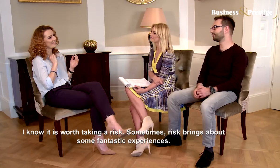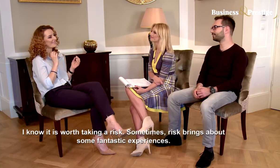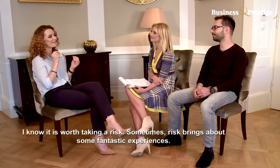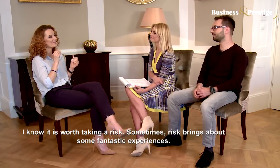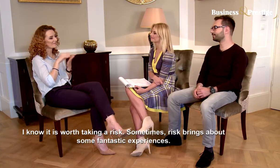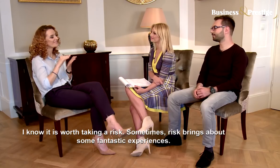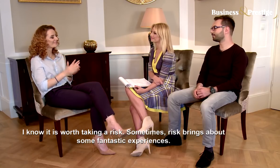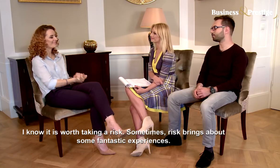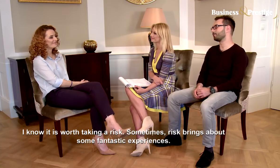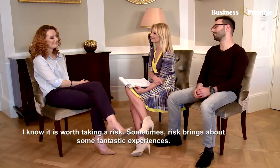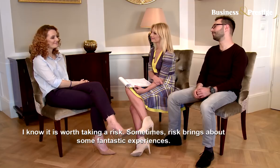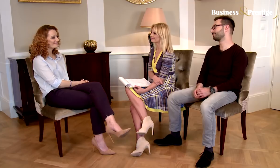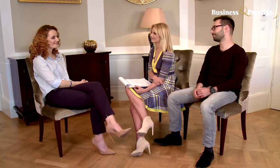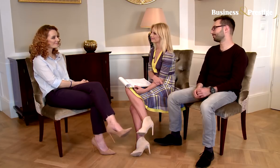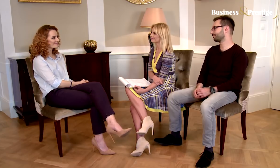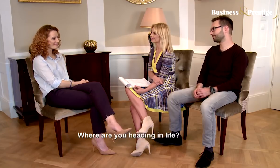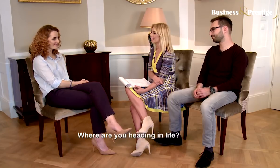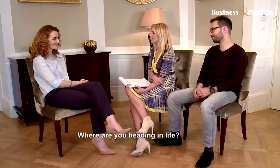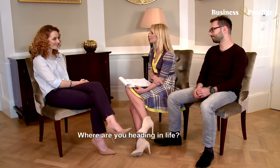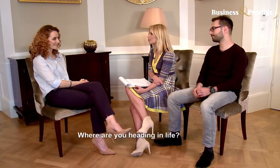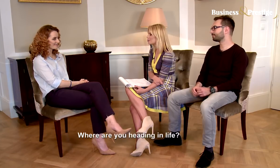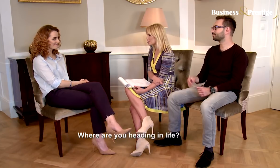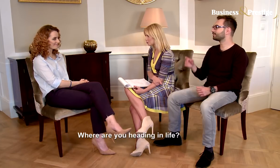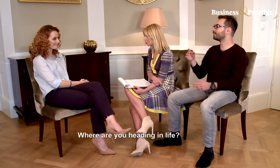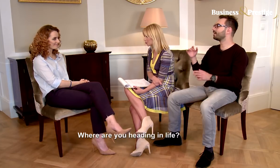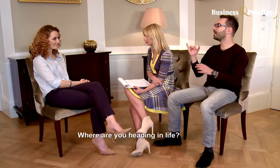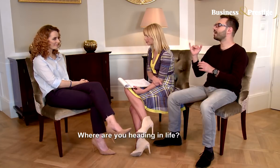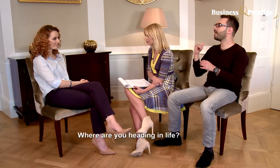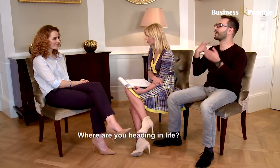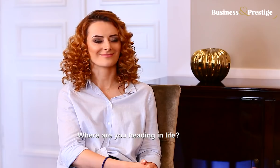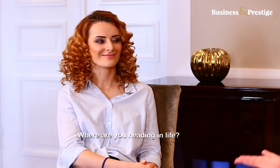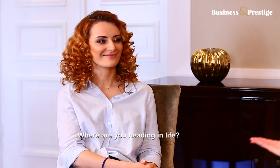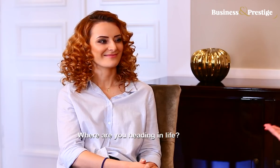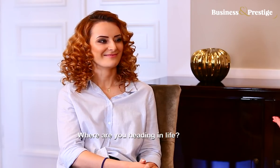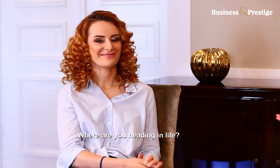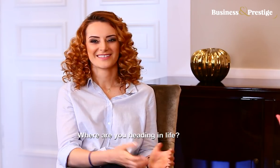fajne doświadczenia. A dokąd zmierzasz w życiu?